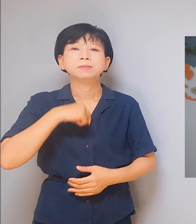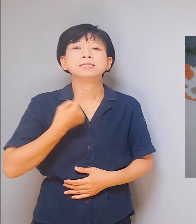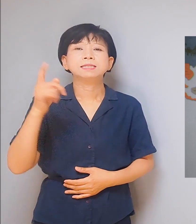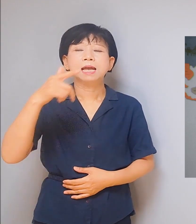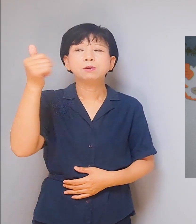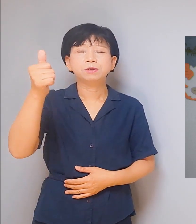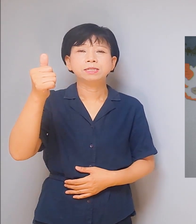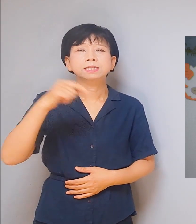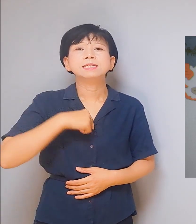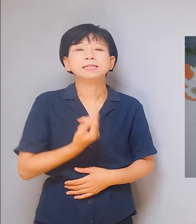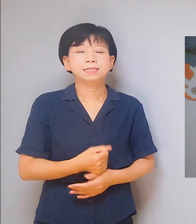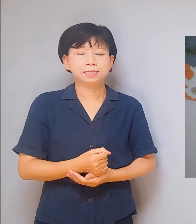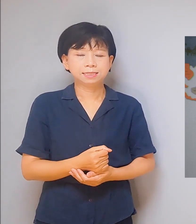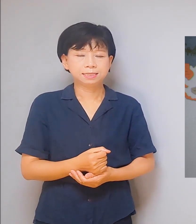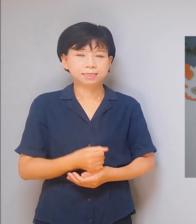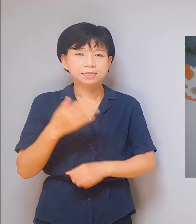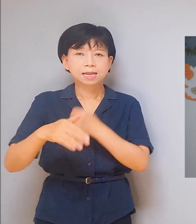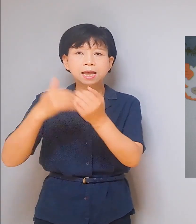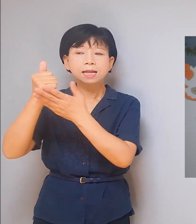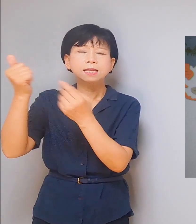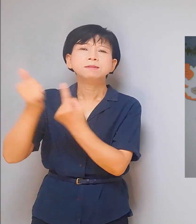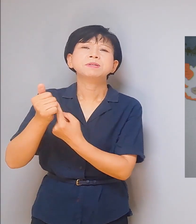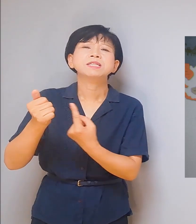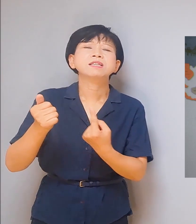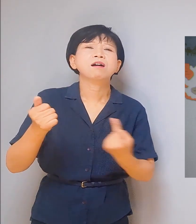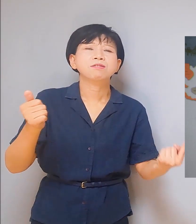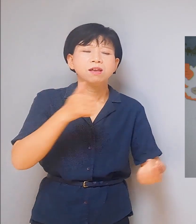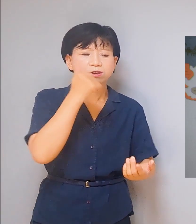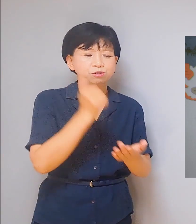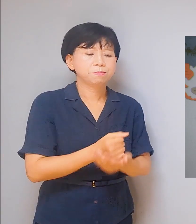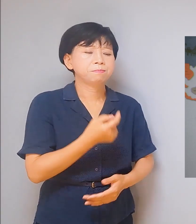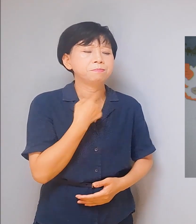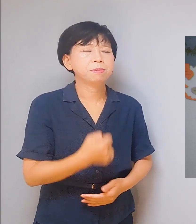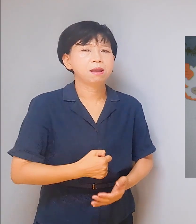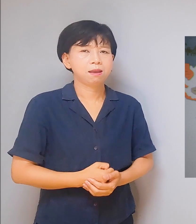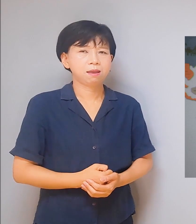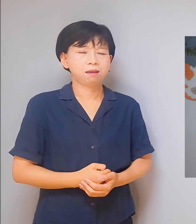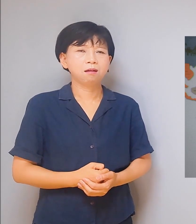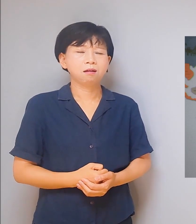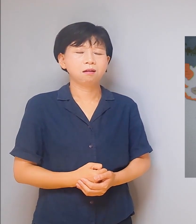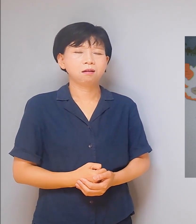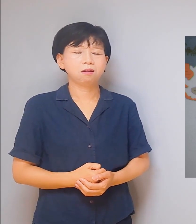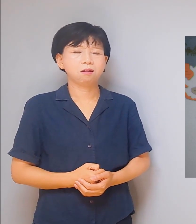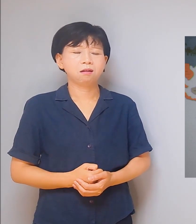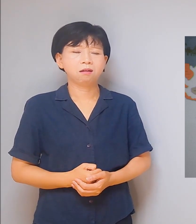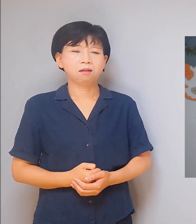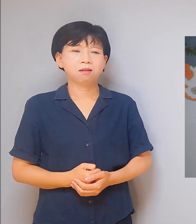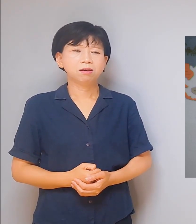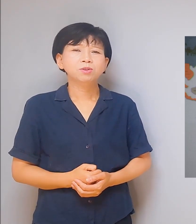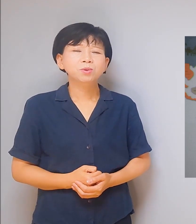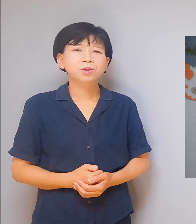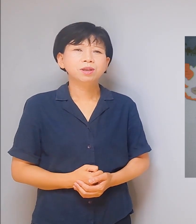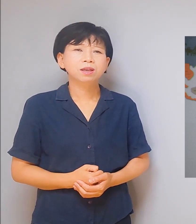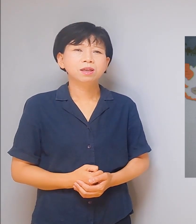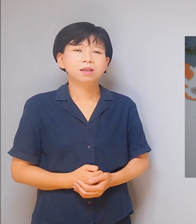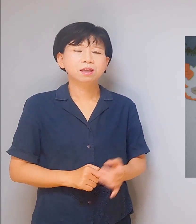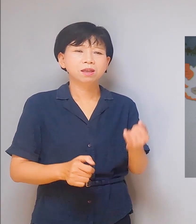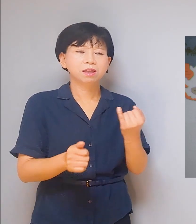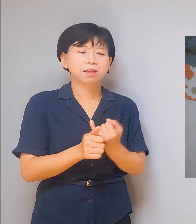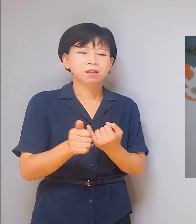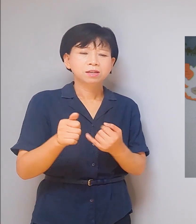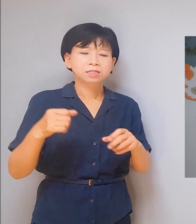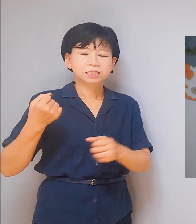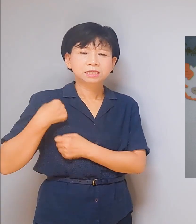하나님을 떠나 큰 죄를 다윗이 짓게 되잖아요. 충신의 아내가 마음에 든다고 충신을 죽이고